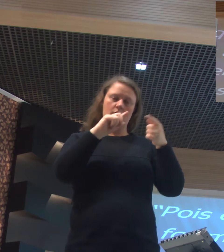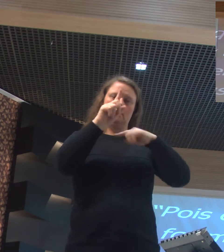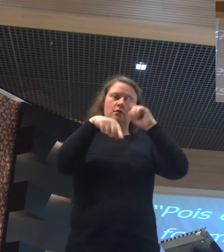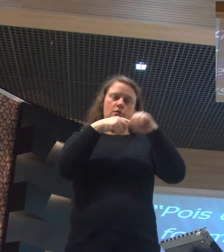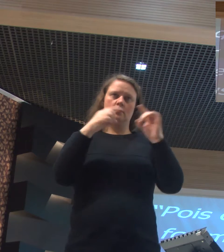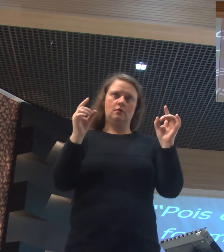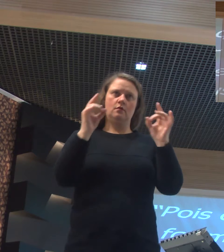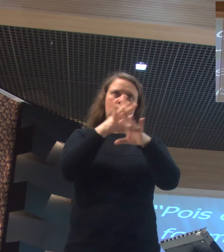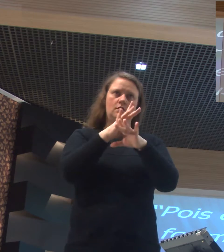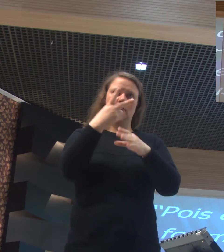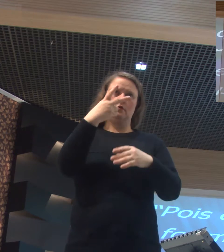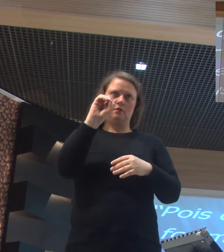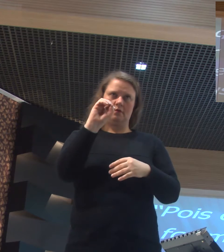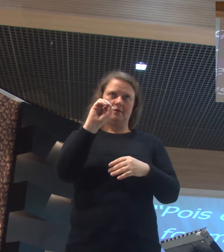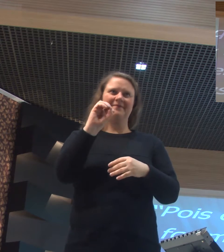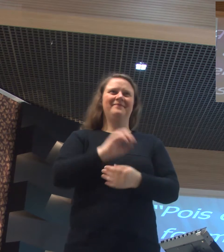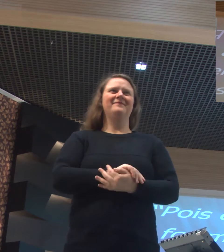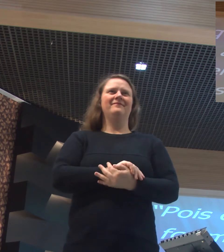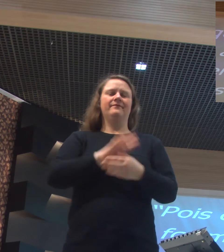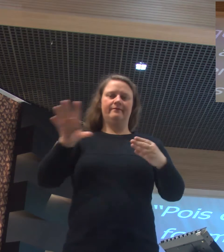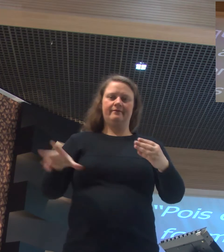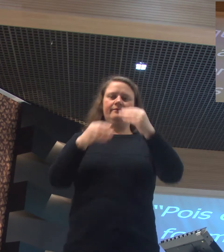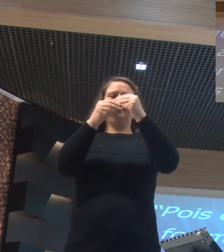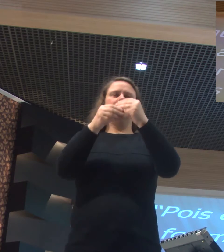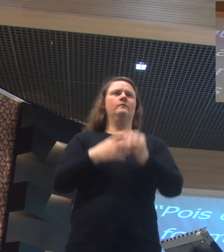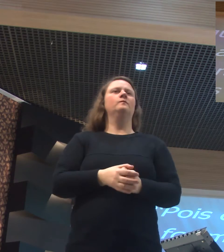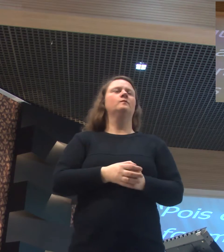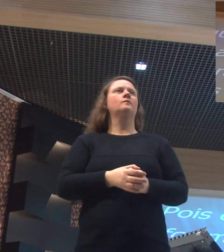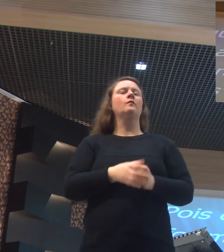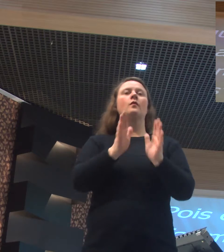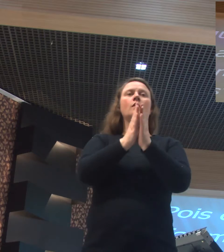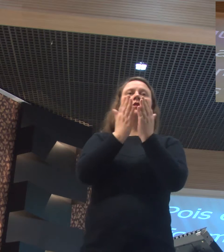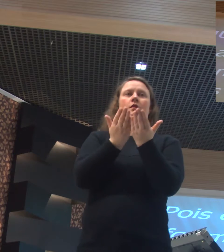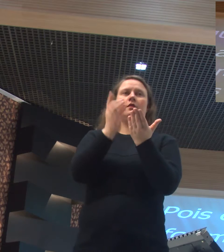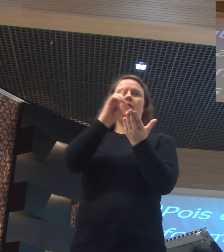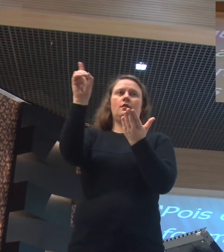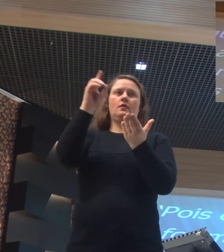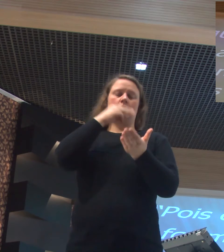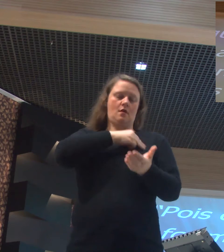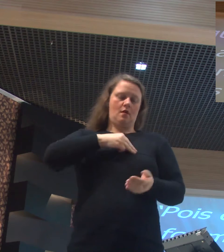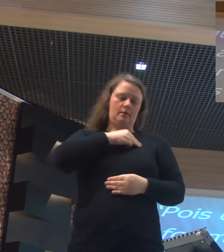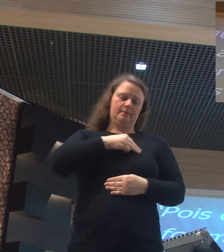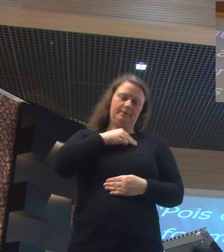conclusão, tá? Então, vamos ler ali a palavra de Deus, Evangelho de